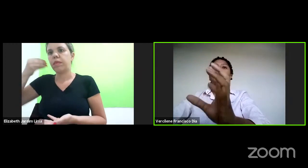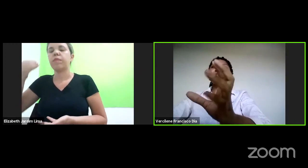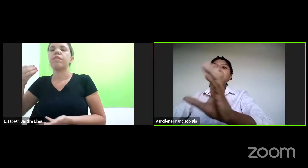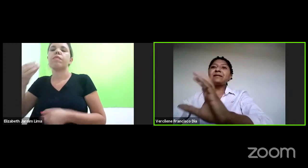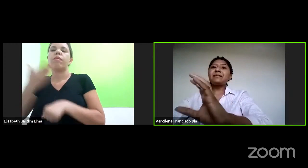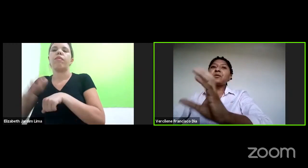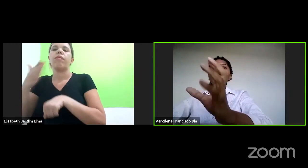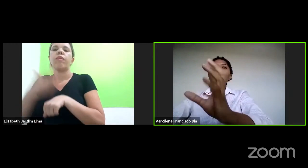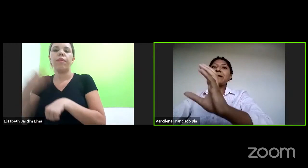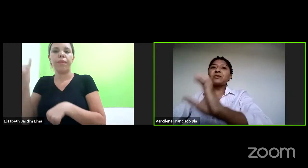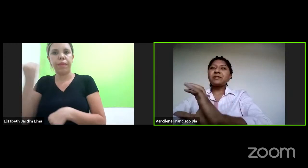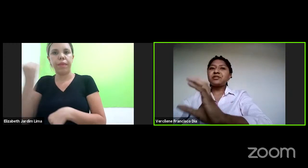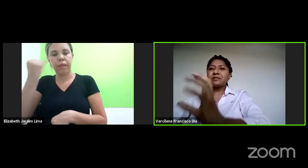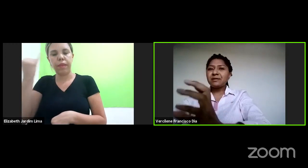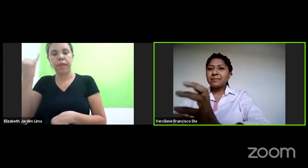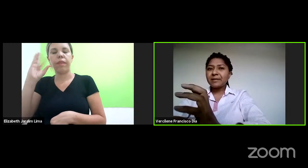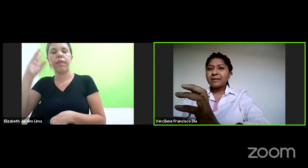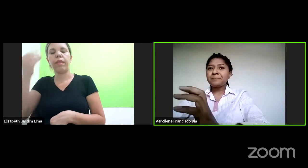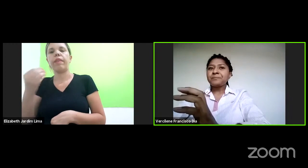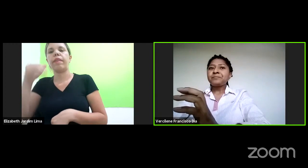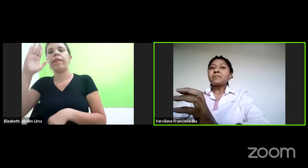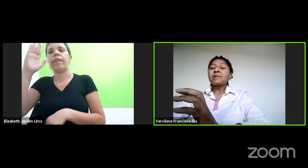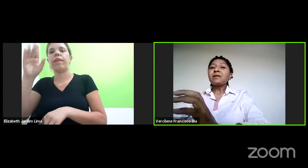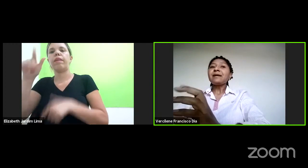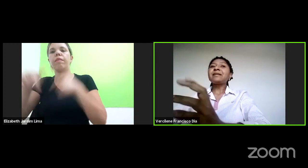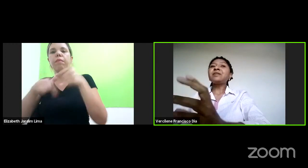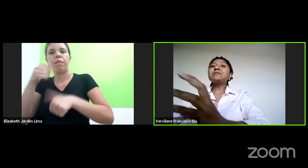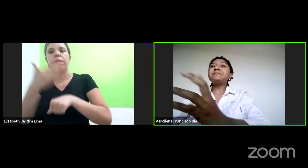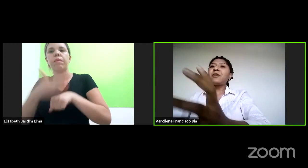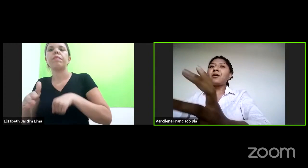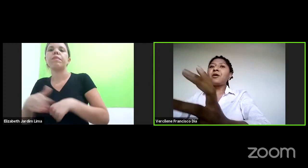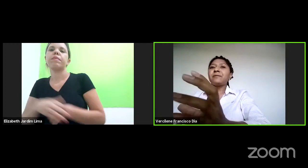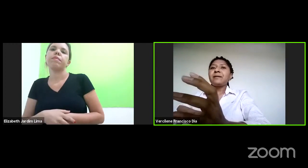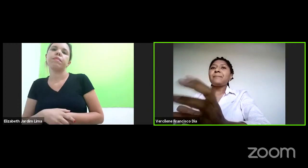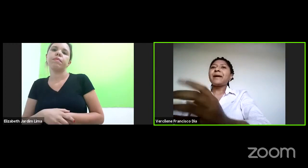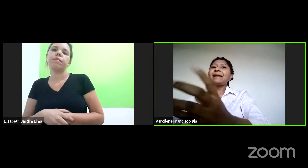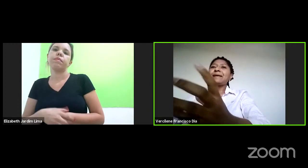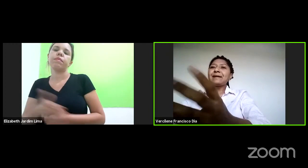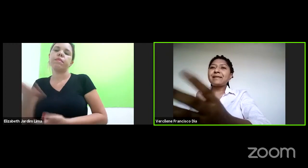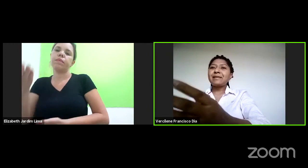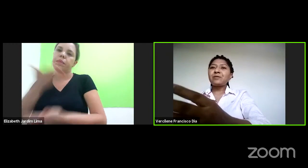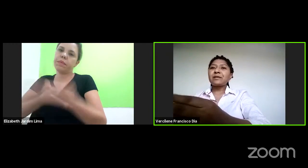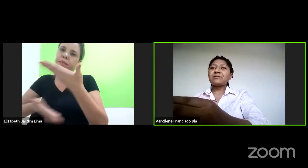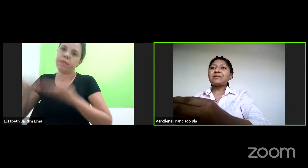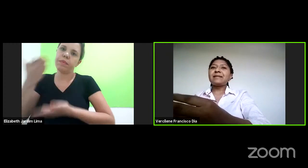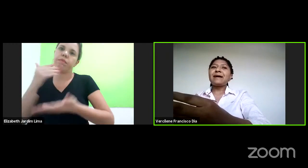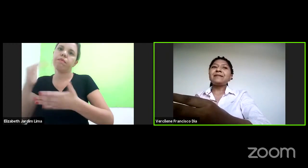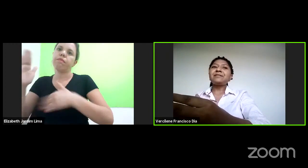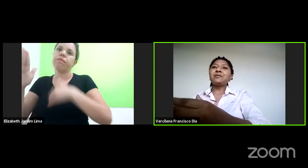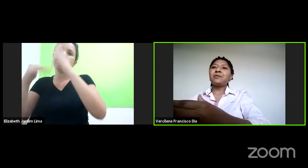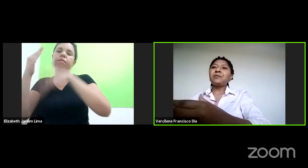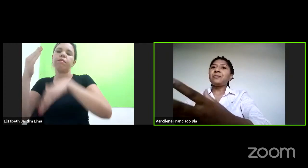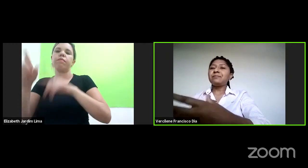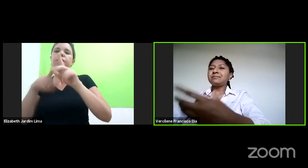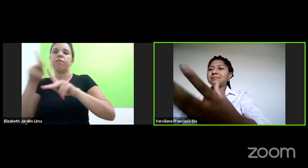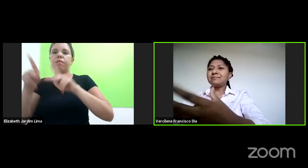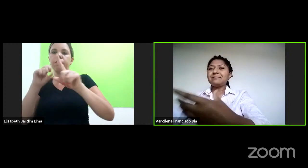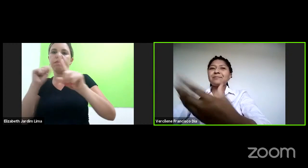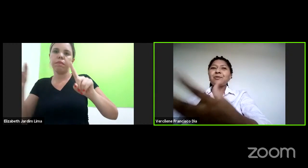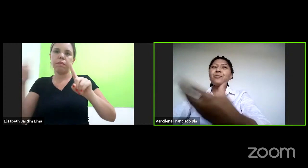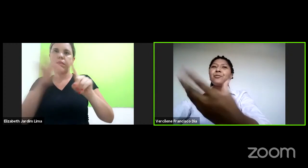é importante para entender um pouco mais sobre a dinâmica, né, que nos envolve para além daquilo que a sociedade